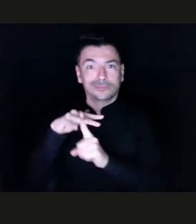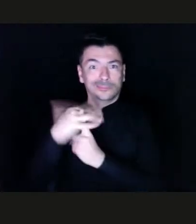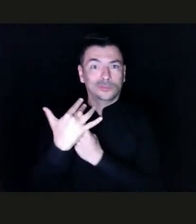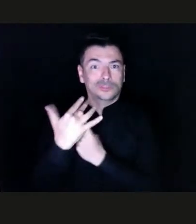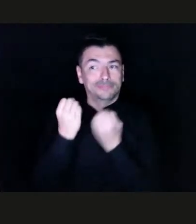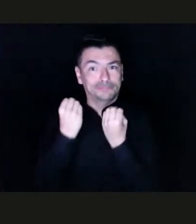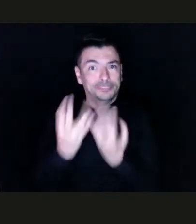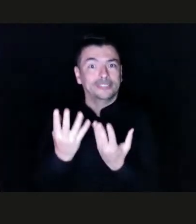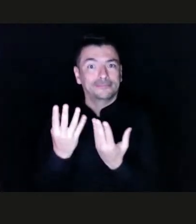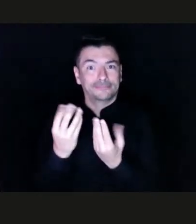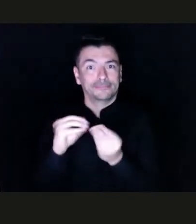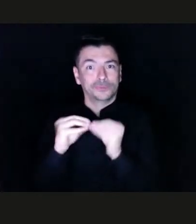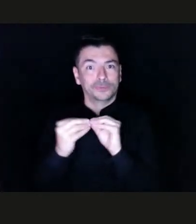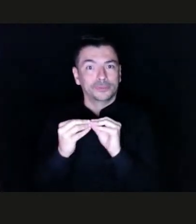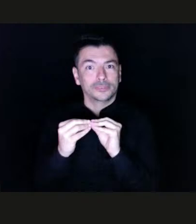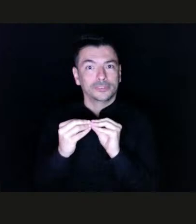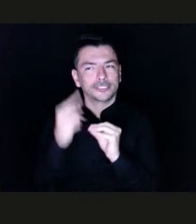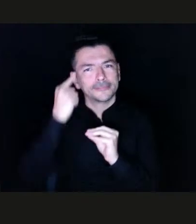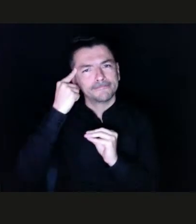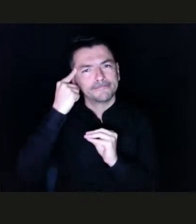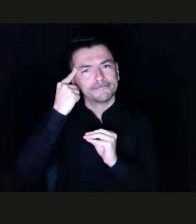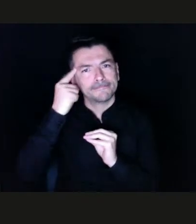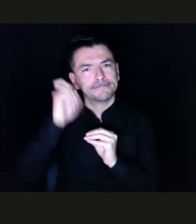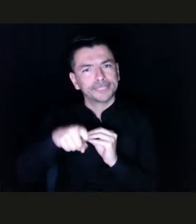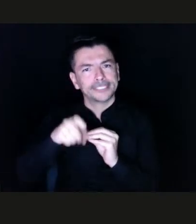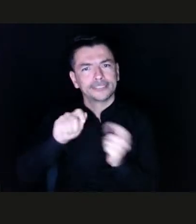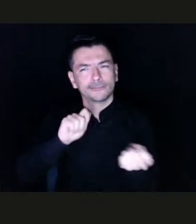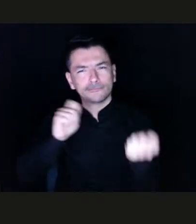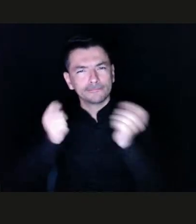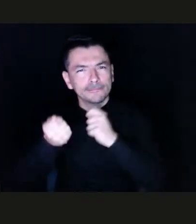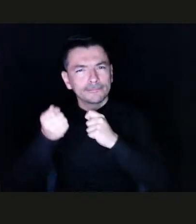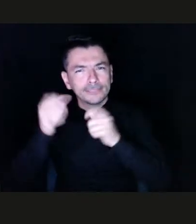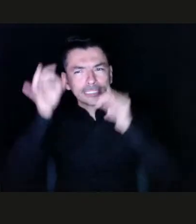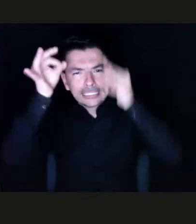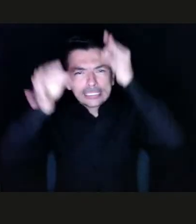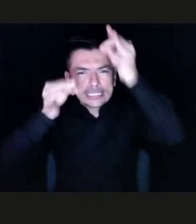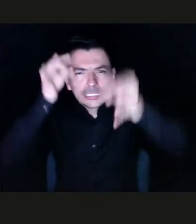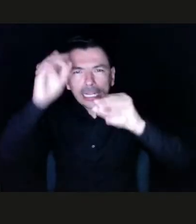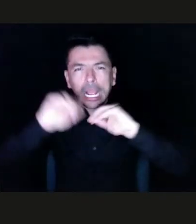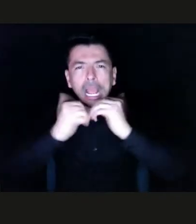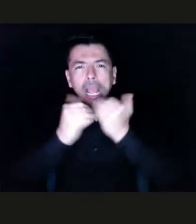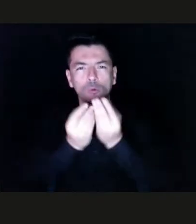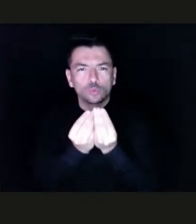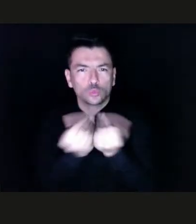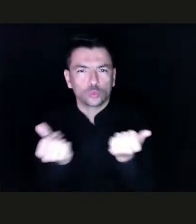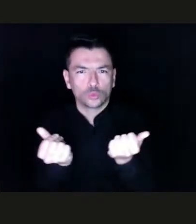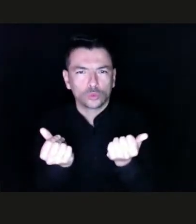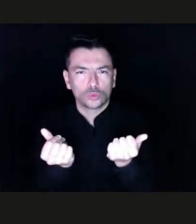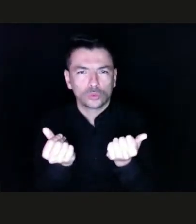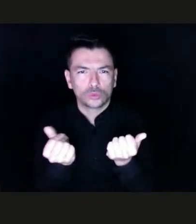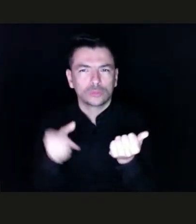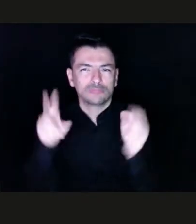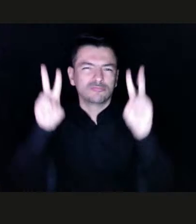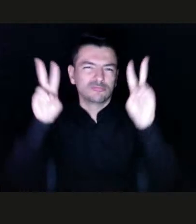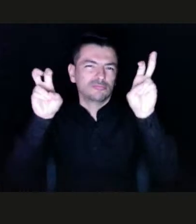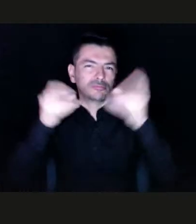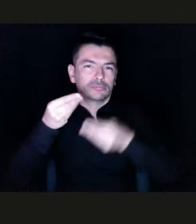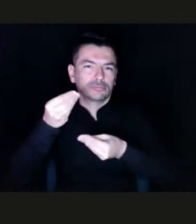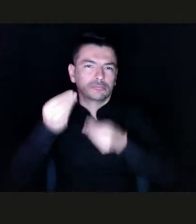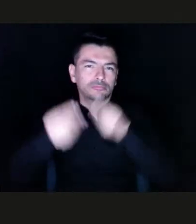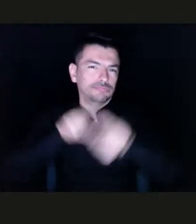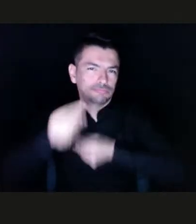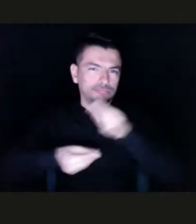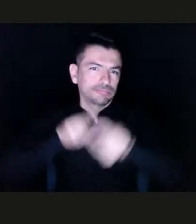recuperación del comercio exterior de la región y en particular de los bienes ha